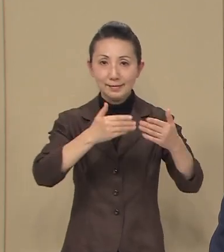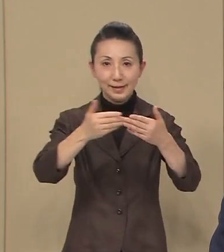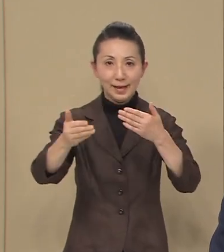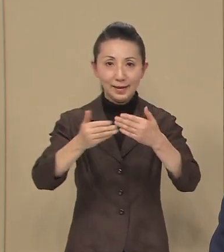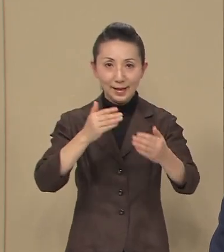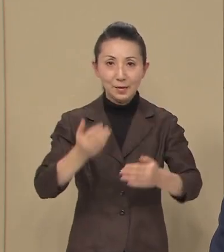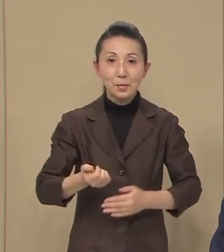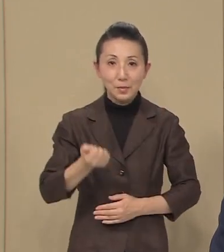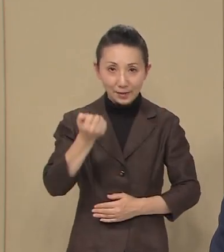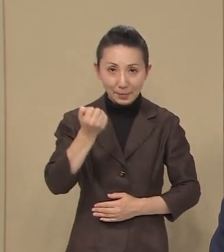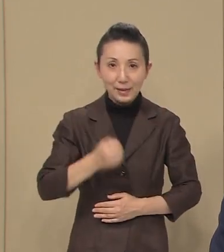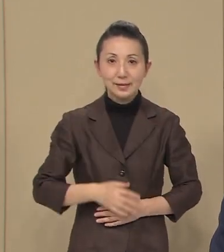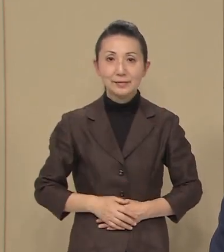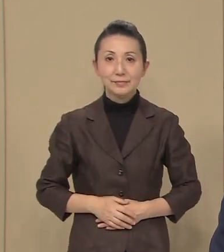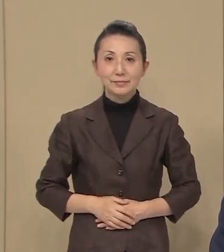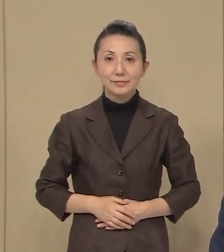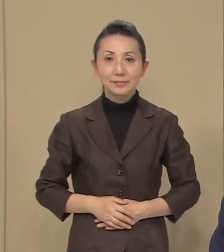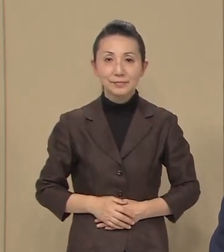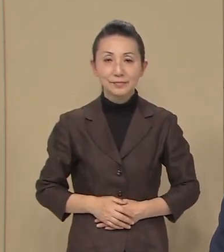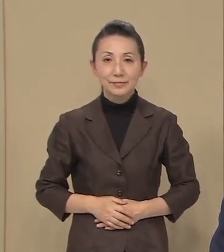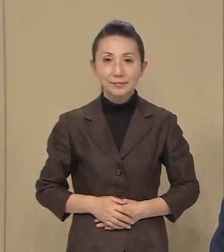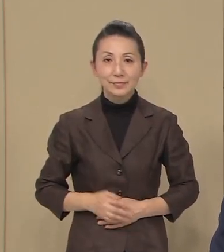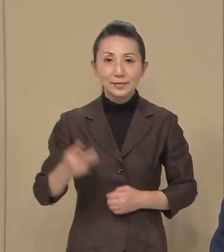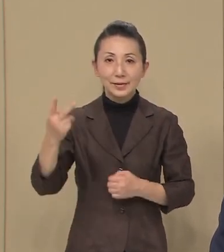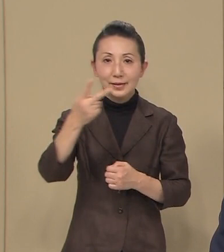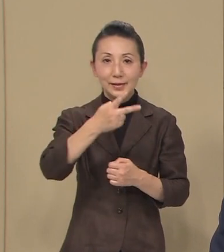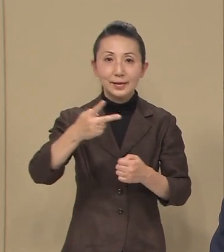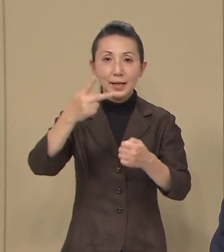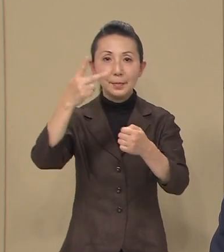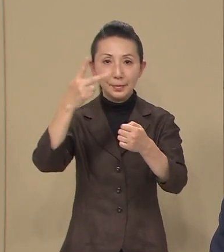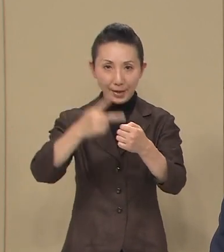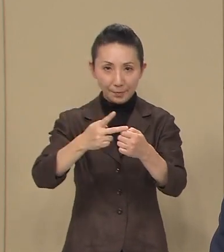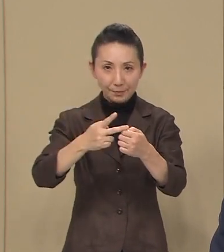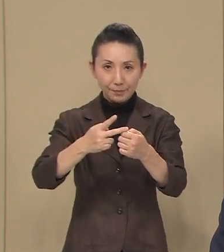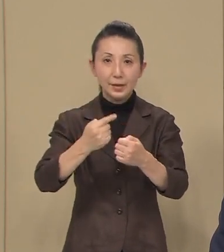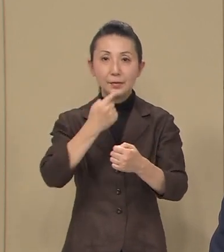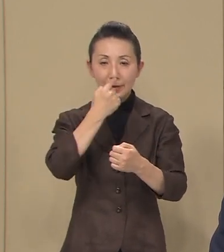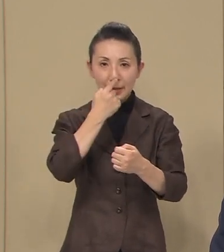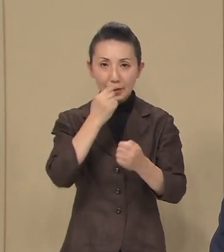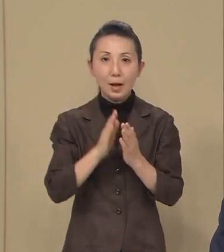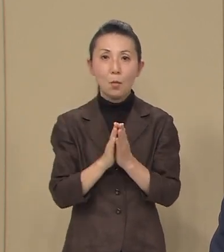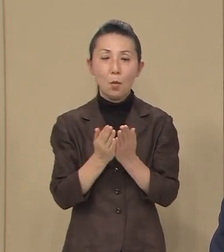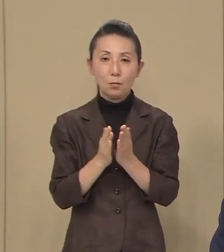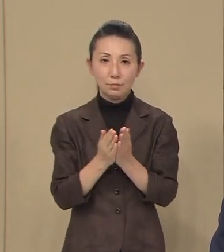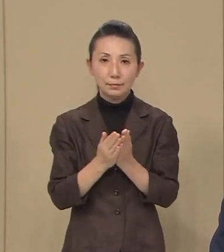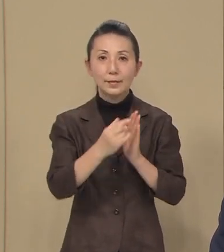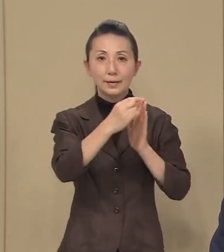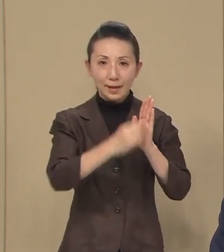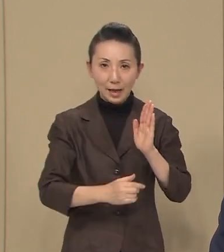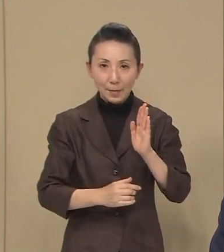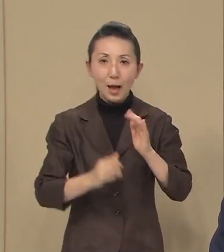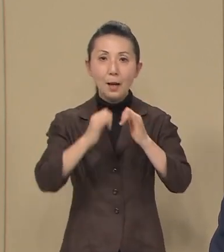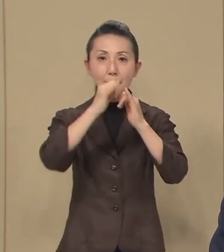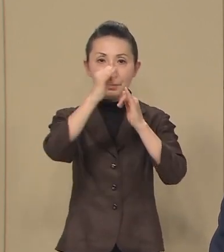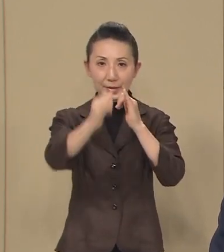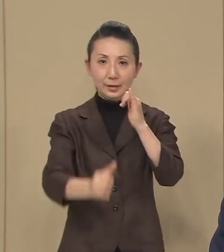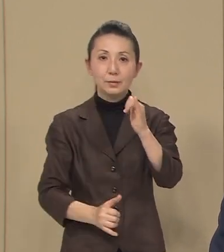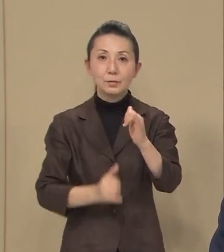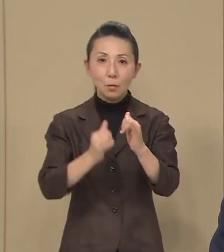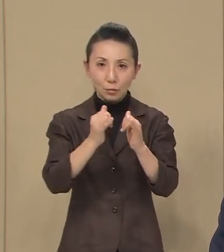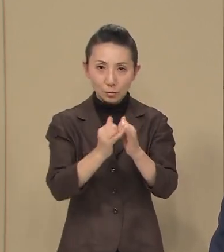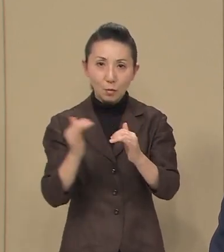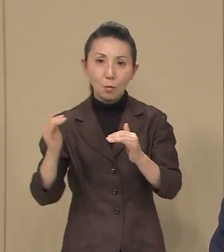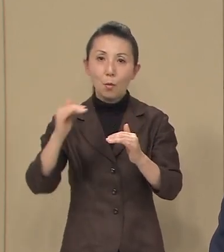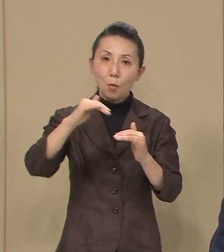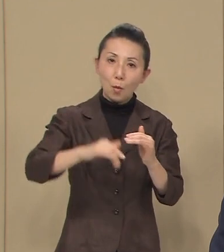ます2000年私は政治著書民族の工房日本人の選択と